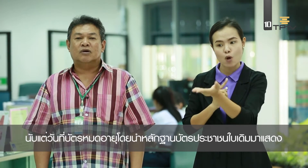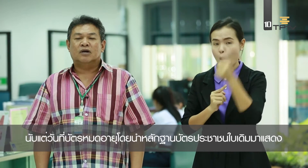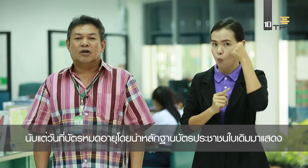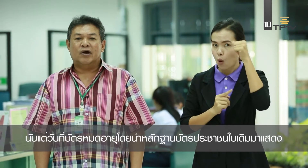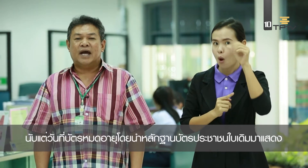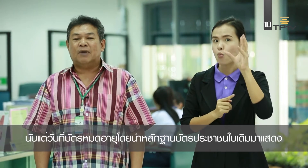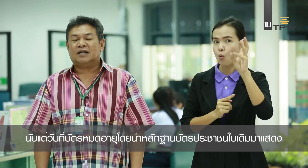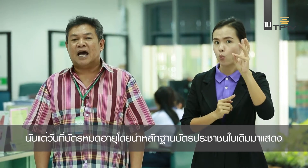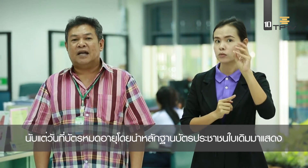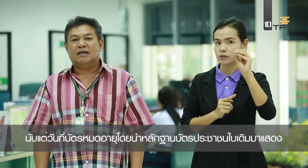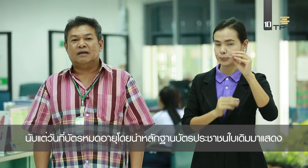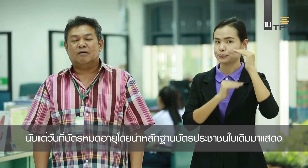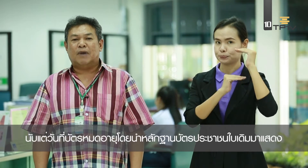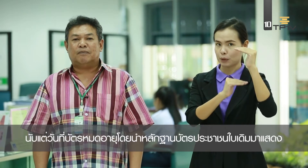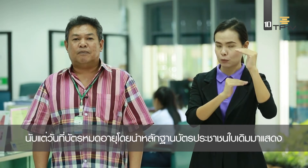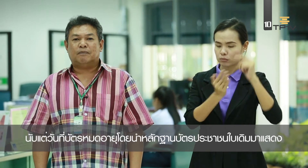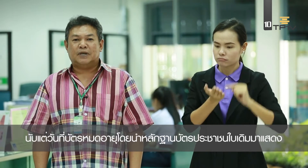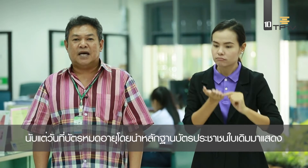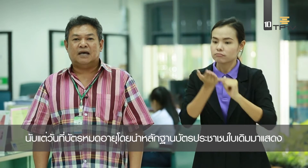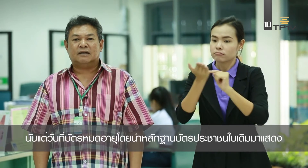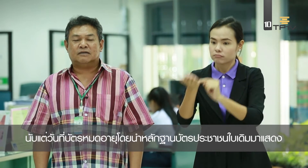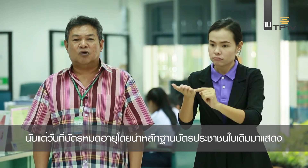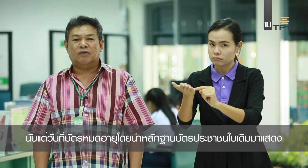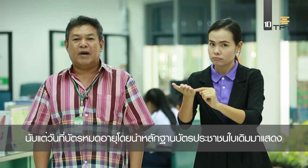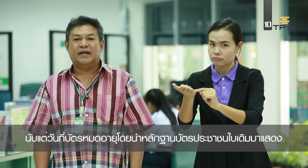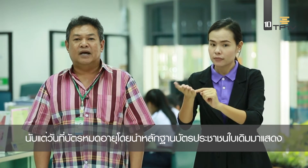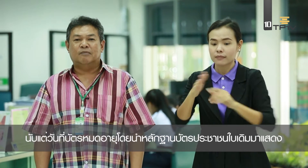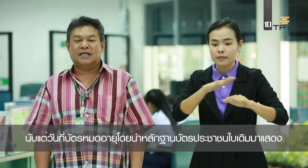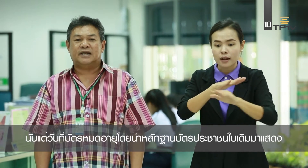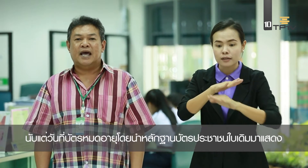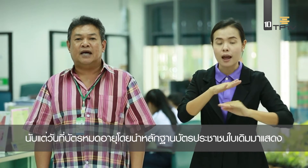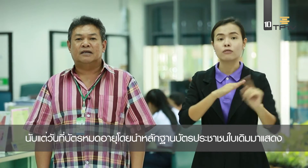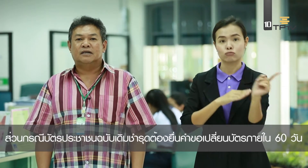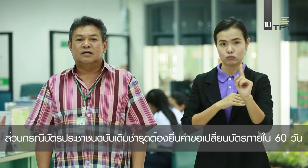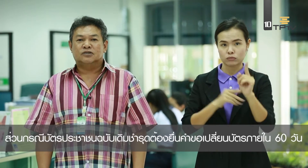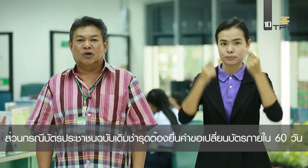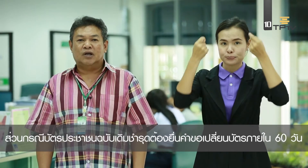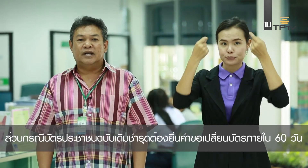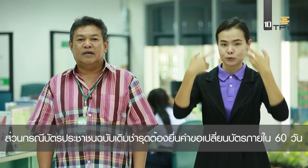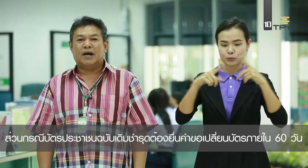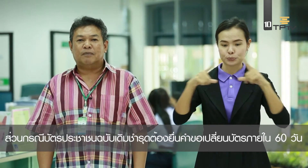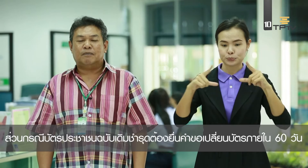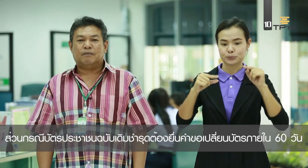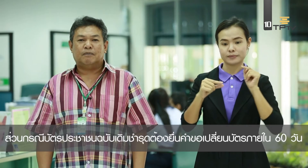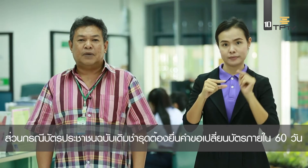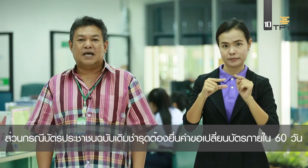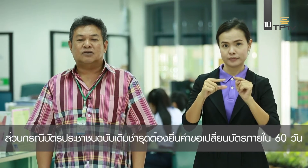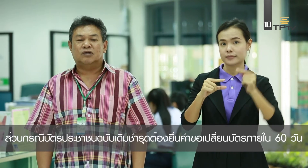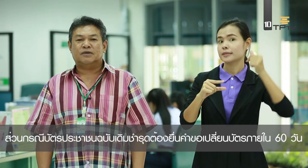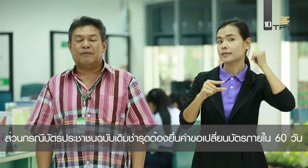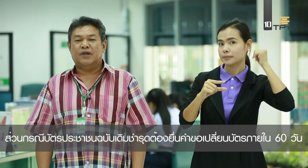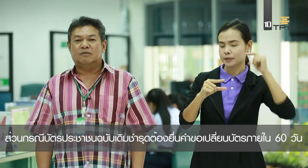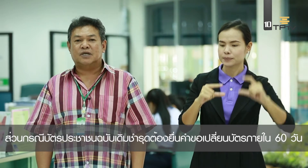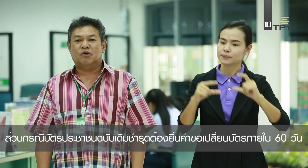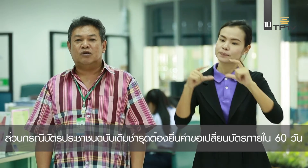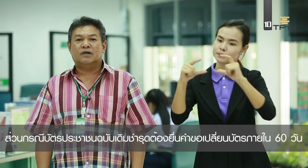ายุโดยนำหลักฐานบัตรประชาชนใบเดิมมาแสดงส่วนกรณีบัตรประชาช